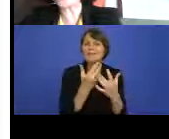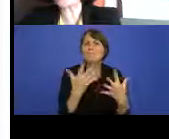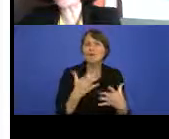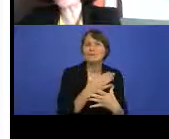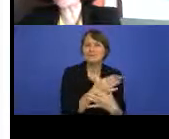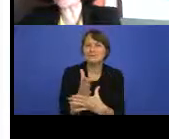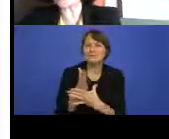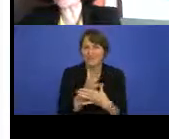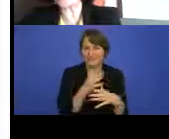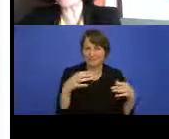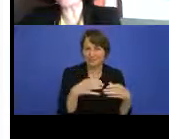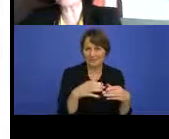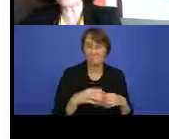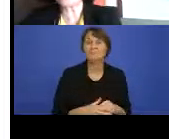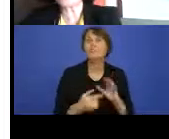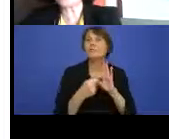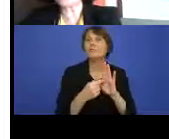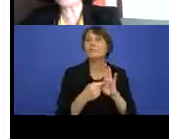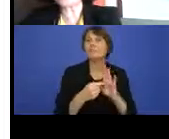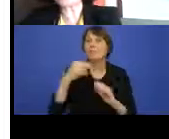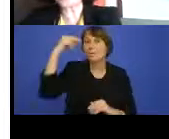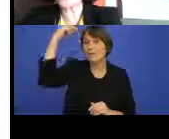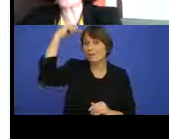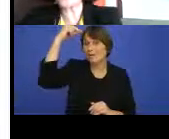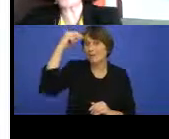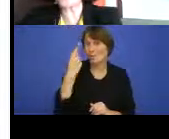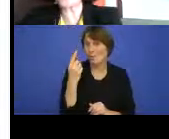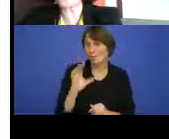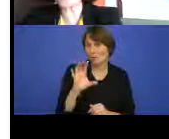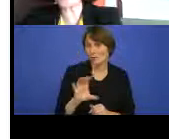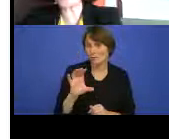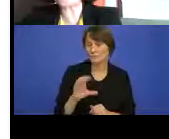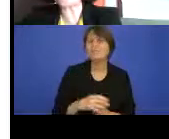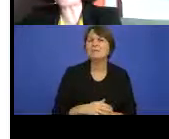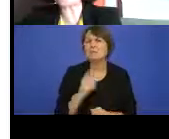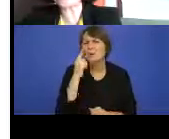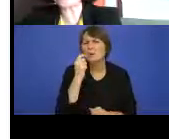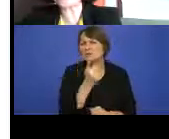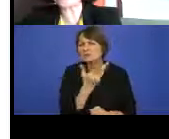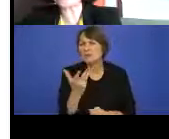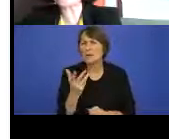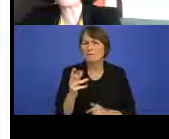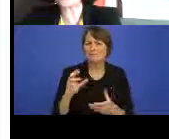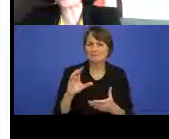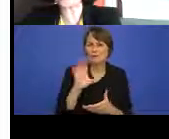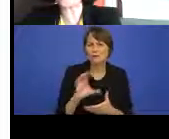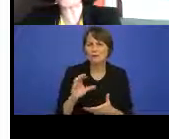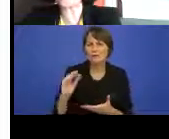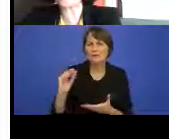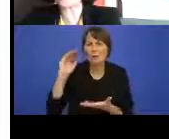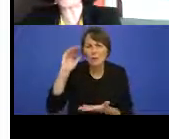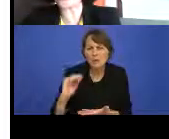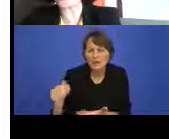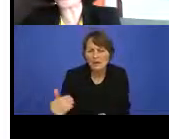équipes multidisciplinaires. Par exemple, c'est le cas en Bulgarie. Cependant, nous savons que dans les pays à faible revenu, il